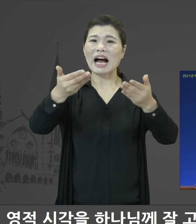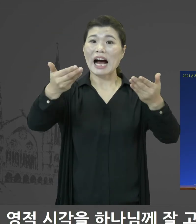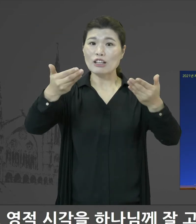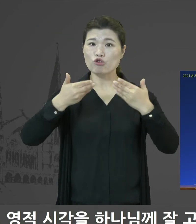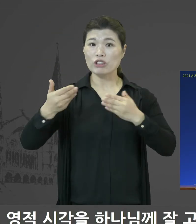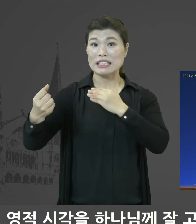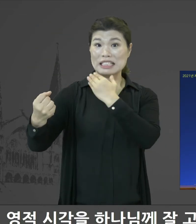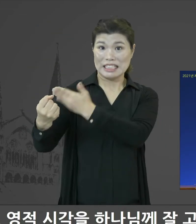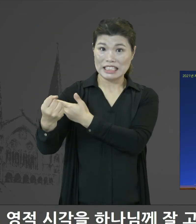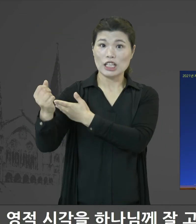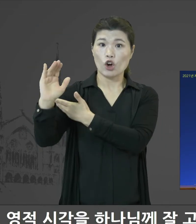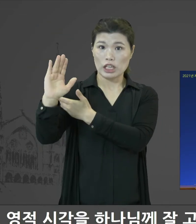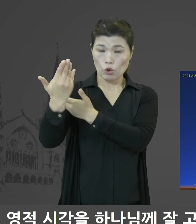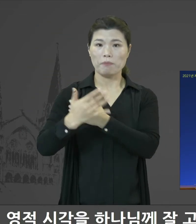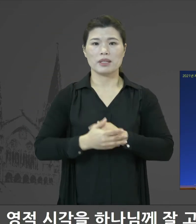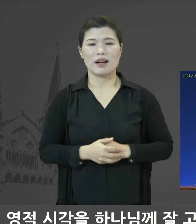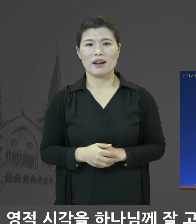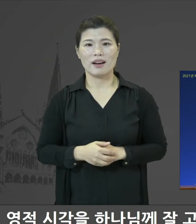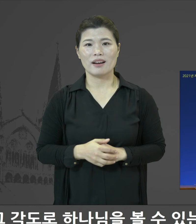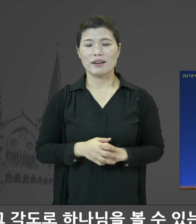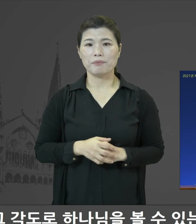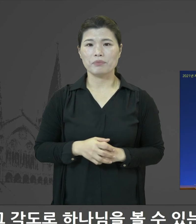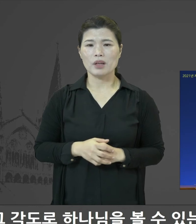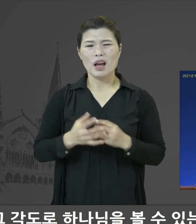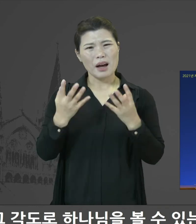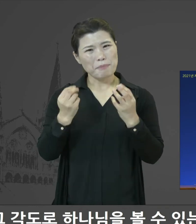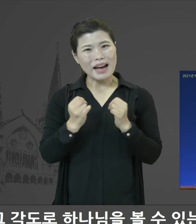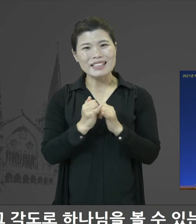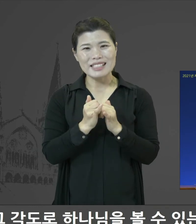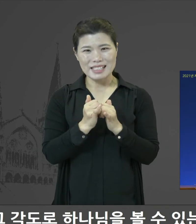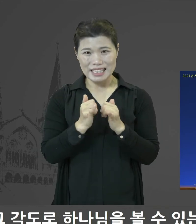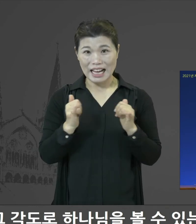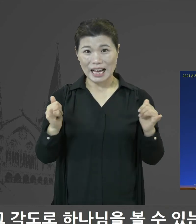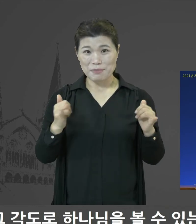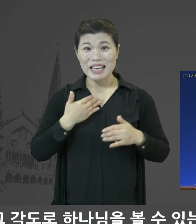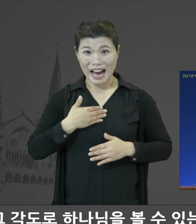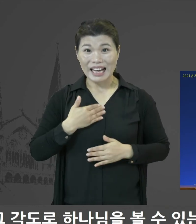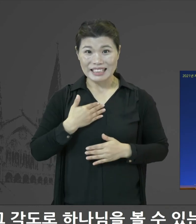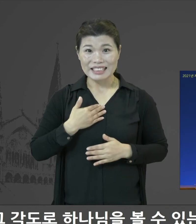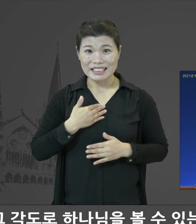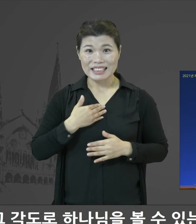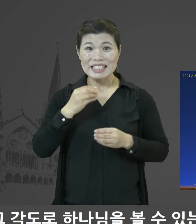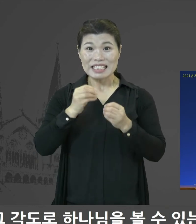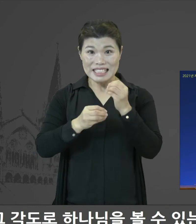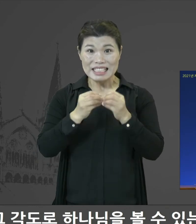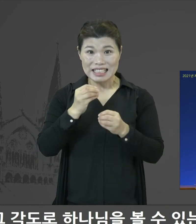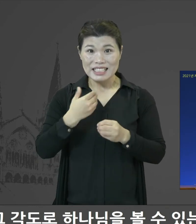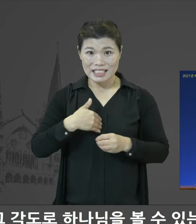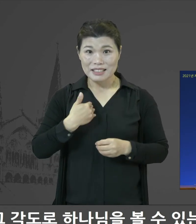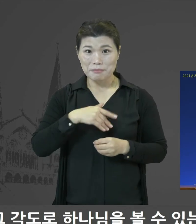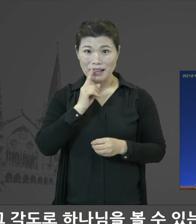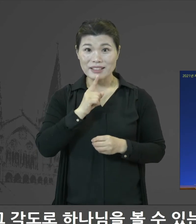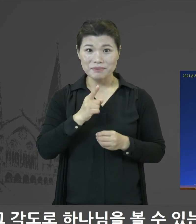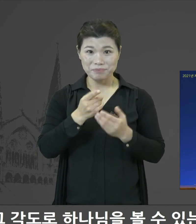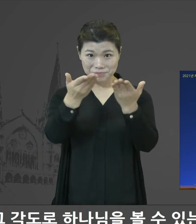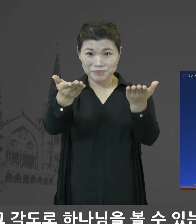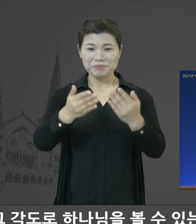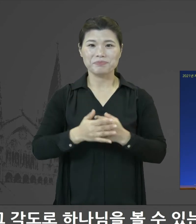능력이라는 겁니다. 많은 분들이 아실 만한 시 하나를, 짧은 시인데 제가 소개해